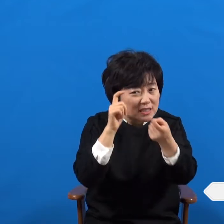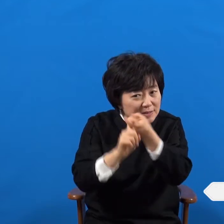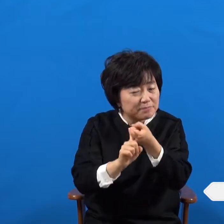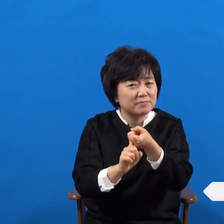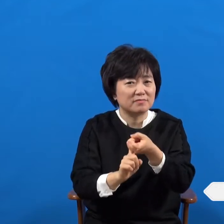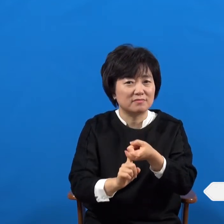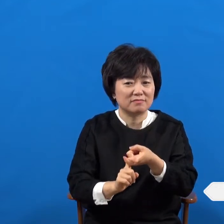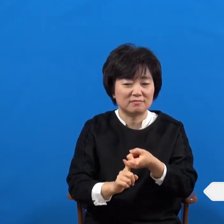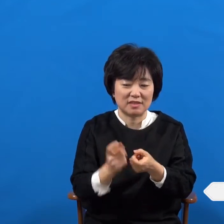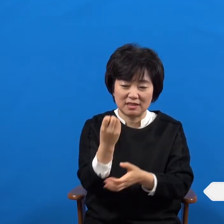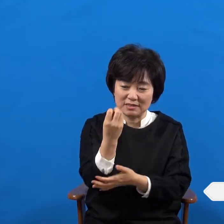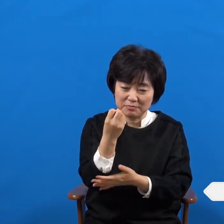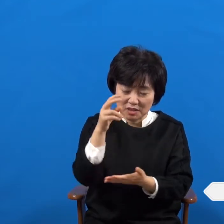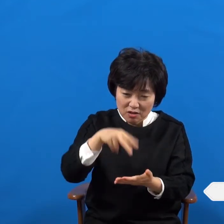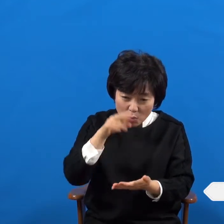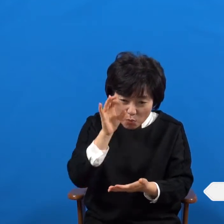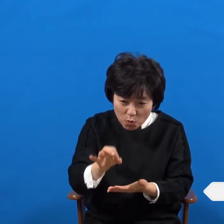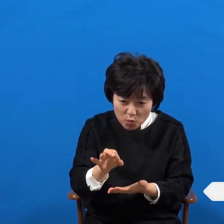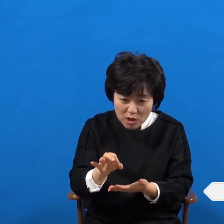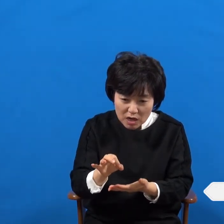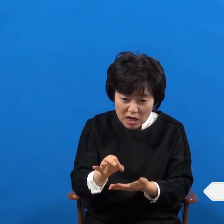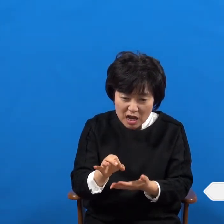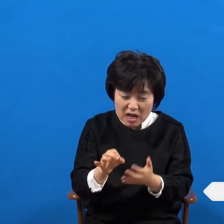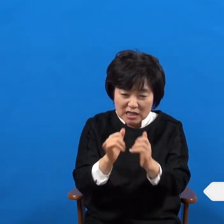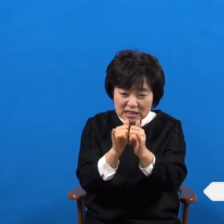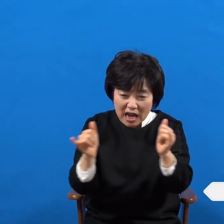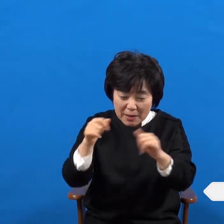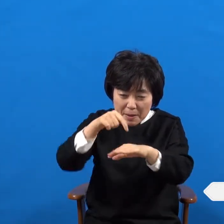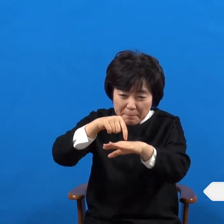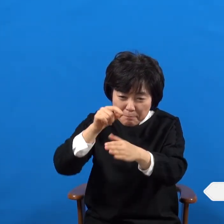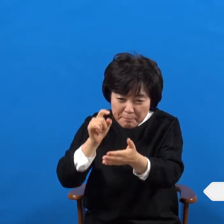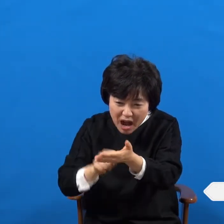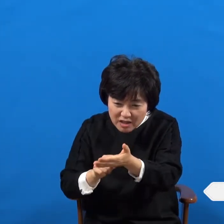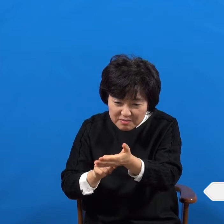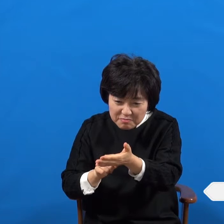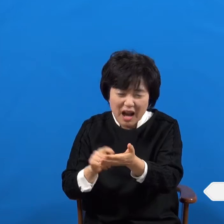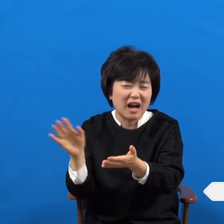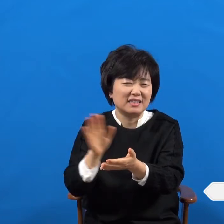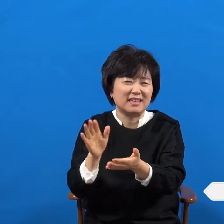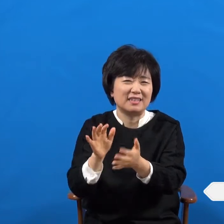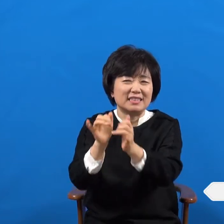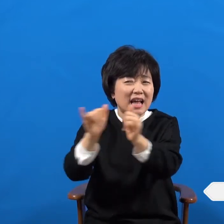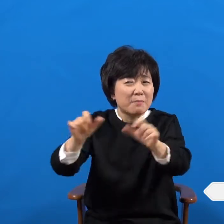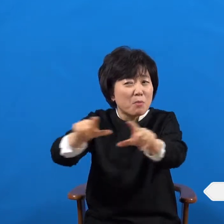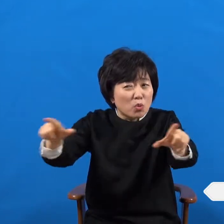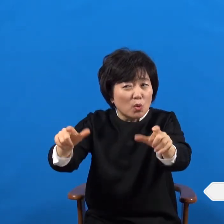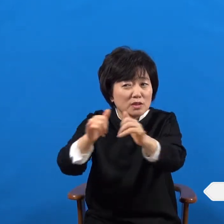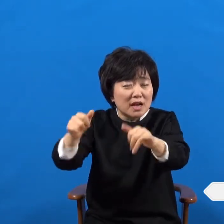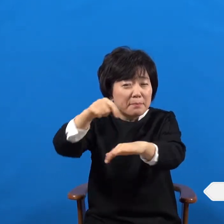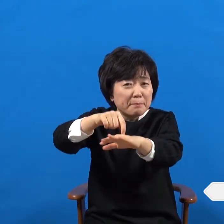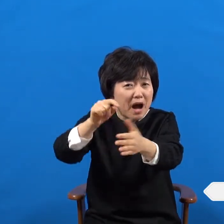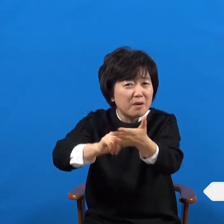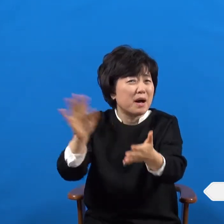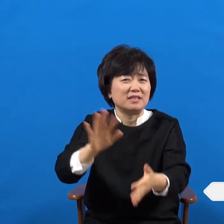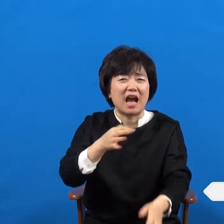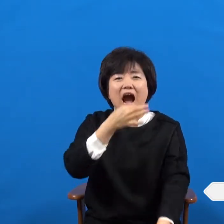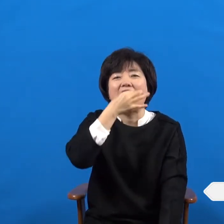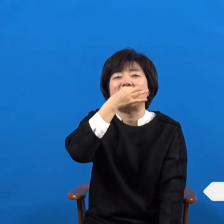그 신문을 보니까 민심이 아니더라고요. 욕심이더라고요.